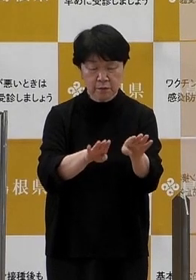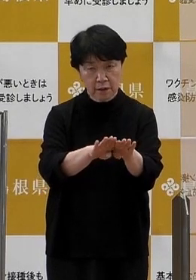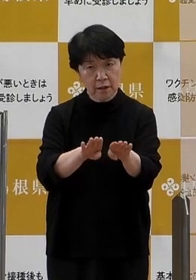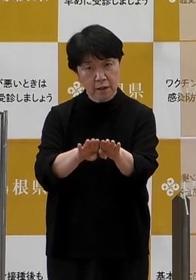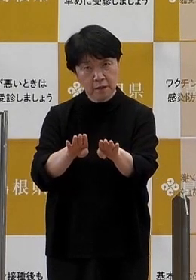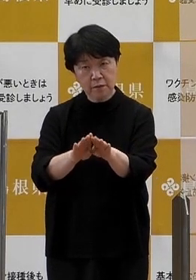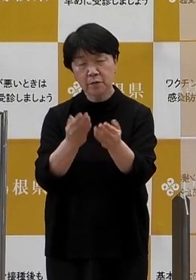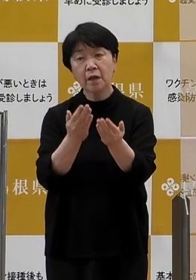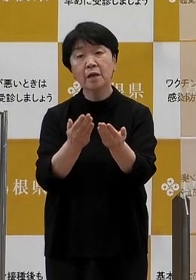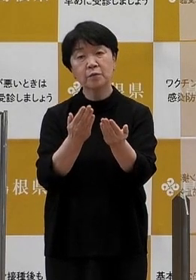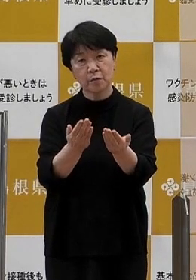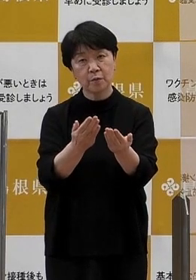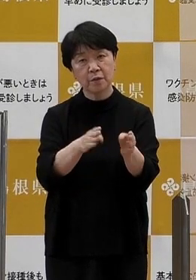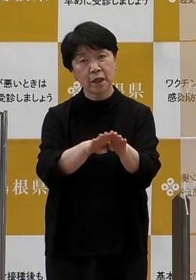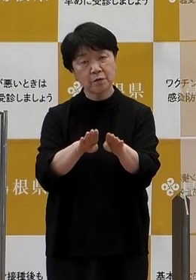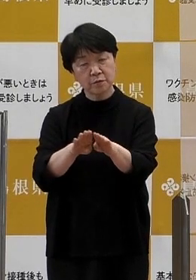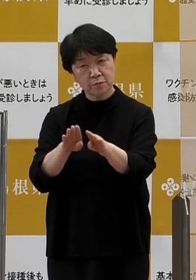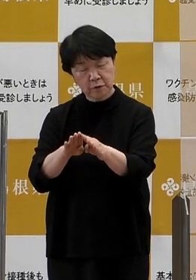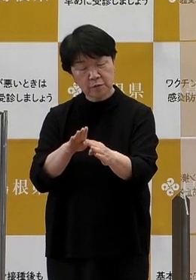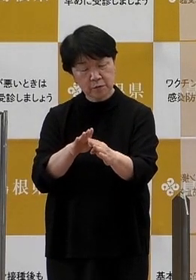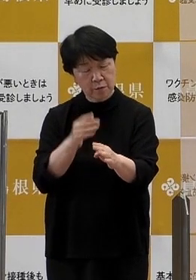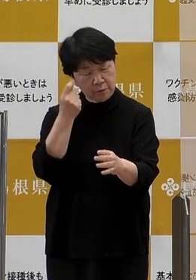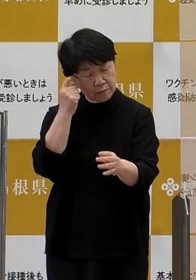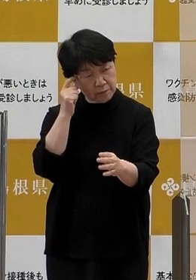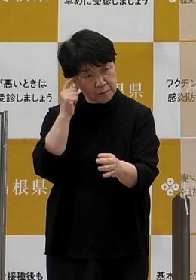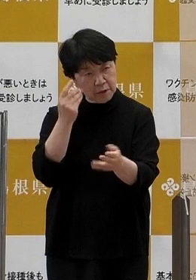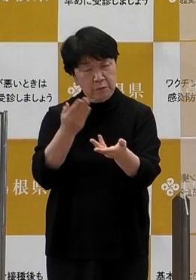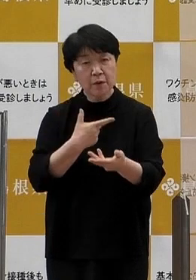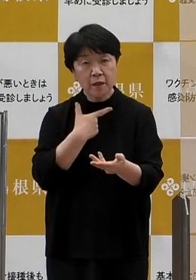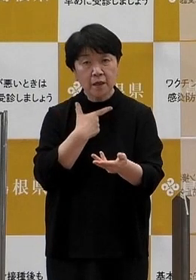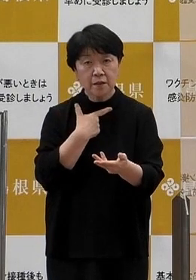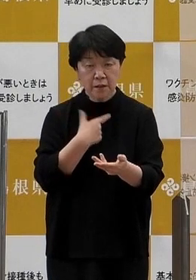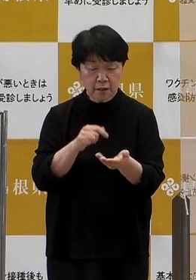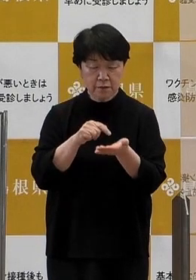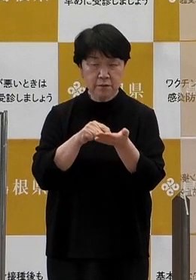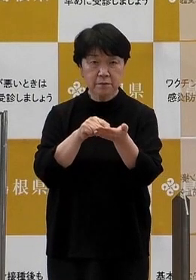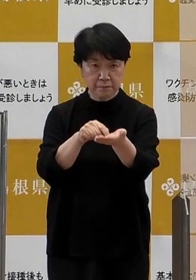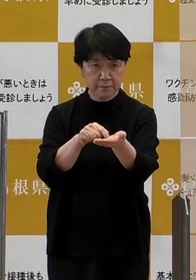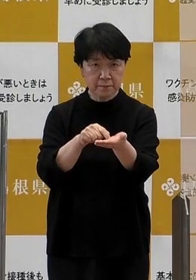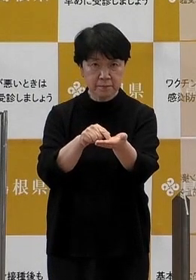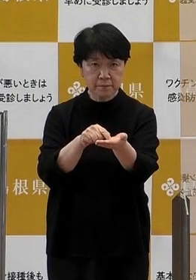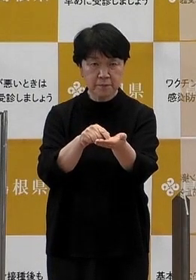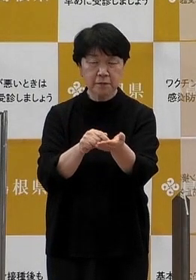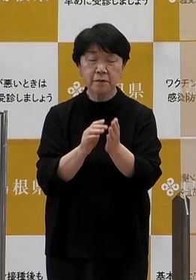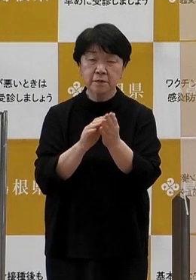を検討されるべきではないかというふうに提案をいたしました、打診をいたしました。